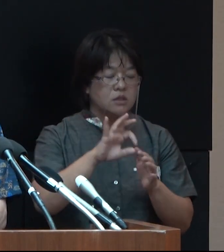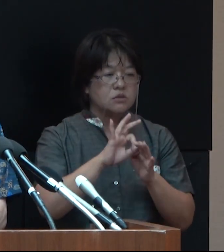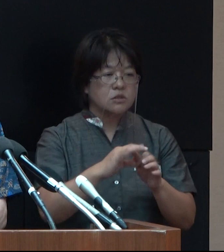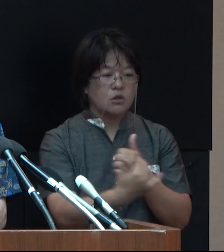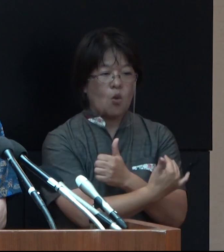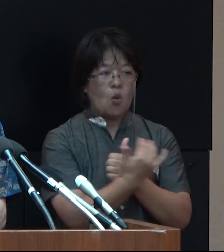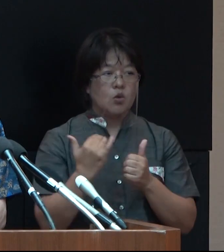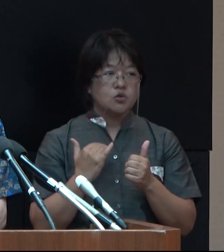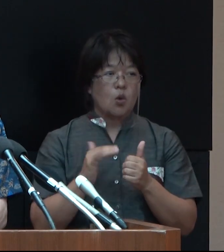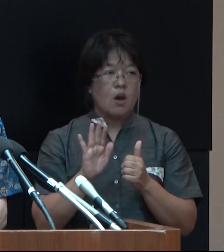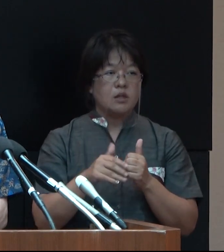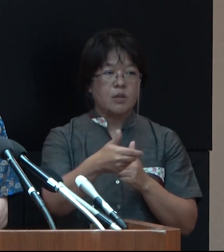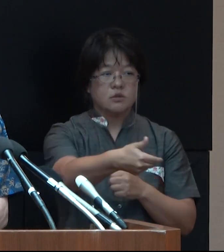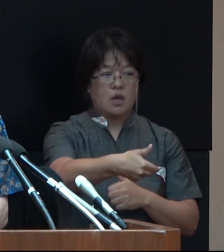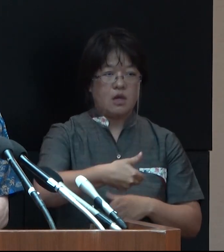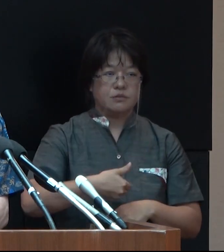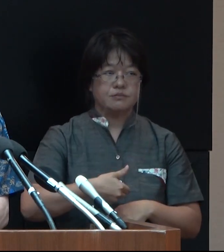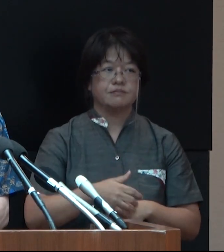でしょうか。